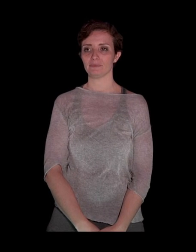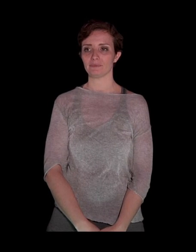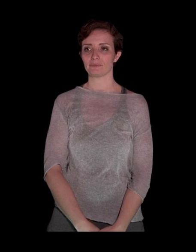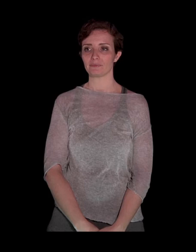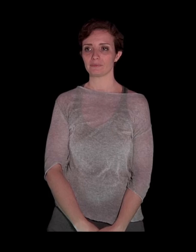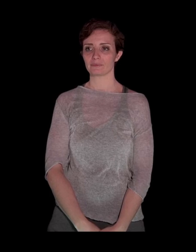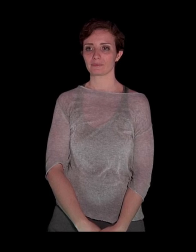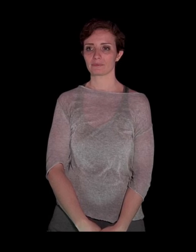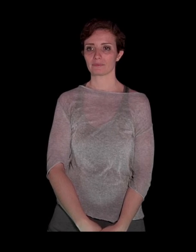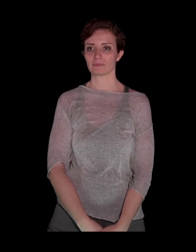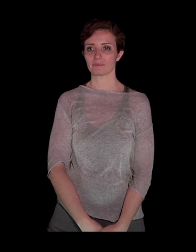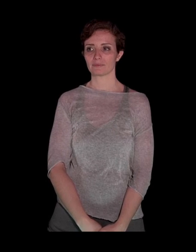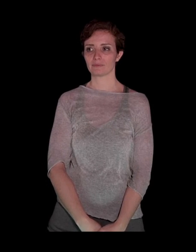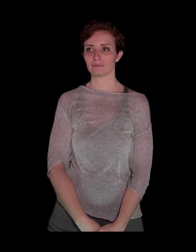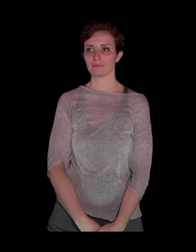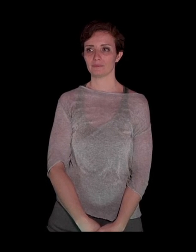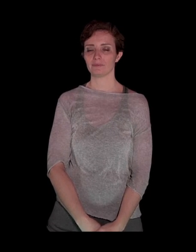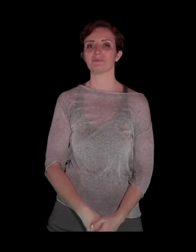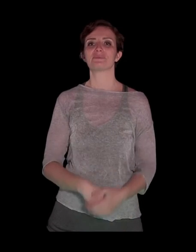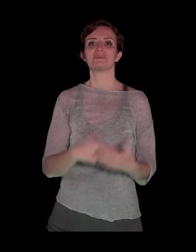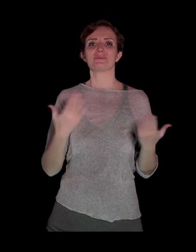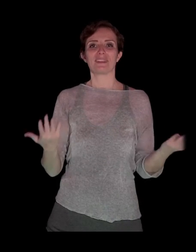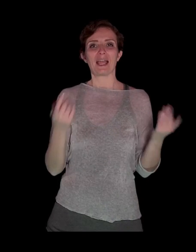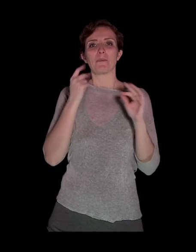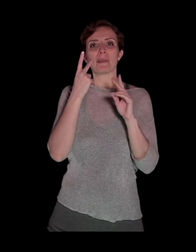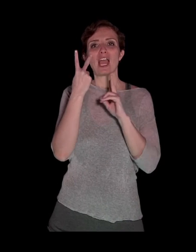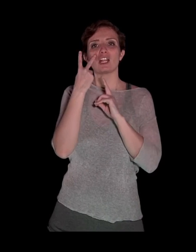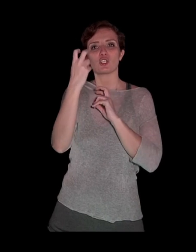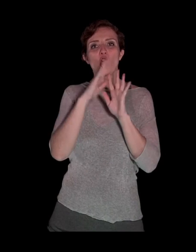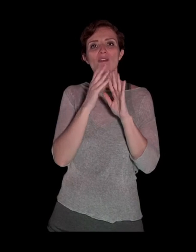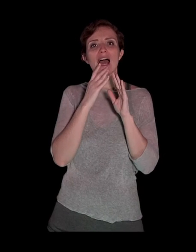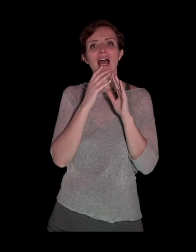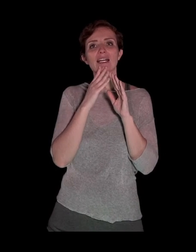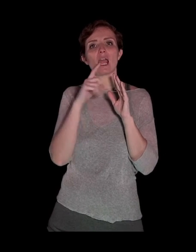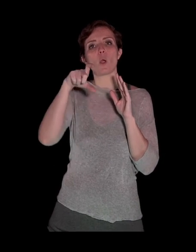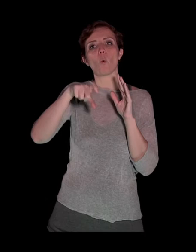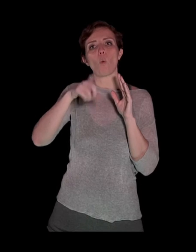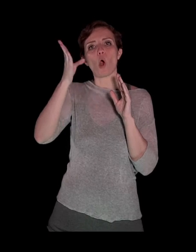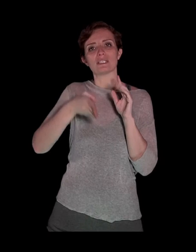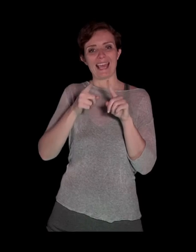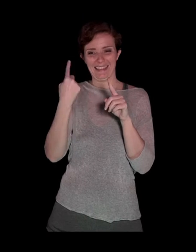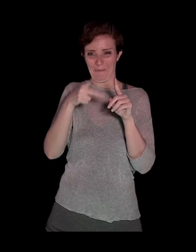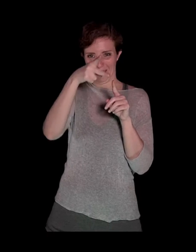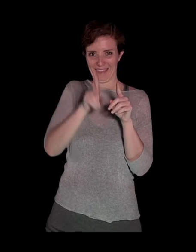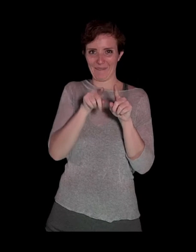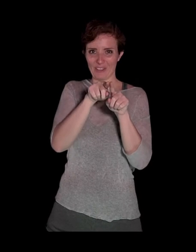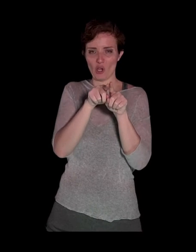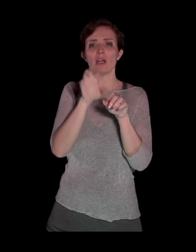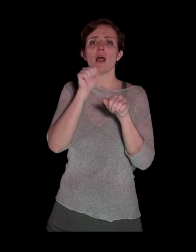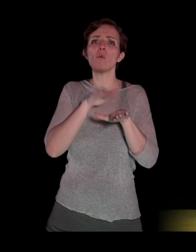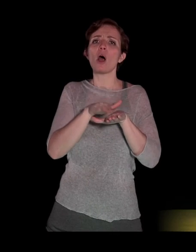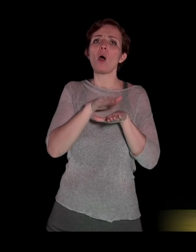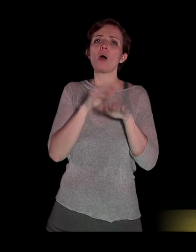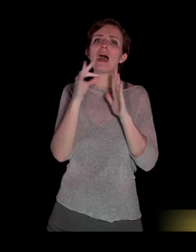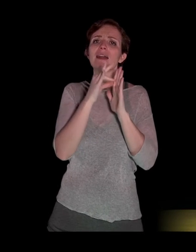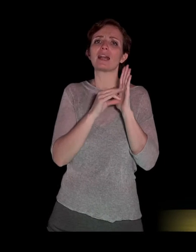1 e per trovare Quindi qual è il loro il quoziente di questa divisione possiamo applicare la regoletta di roffini con